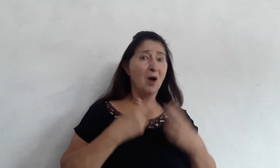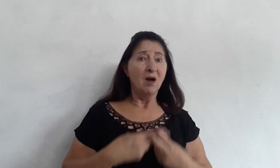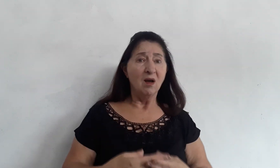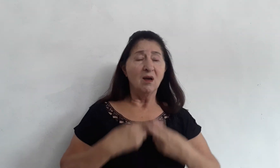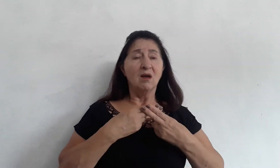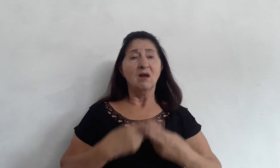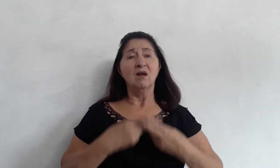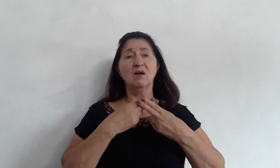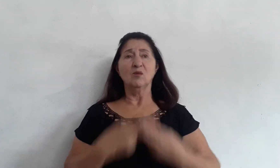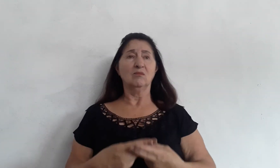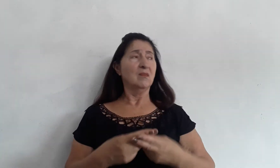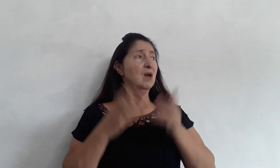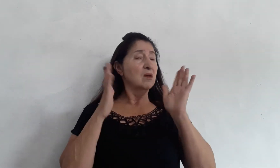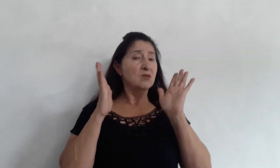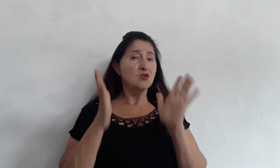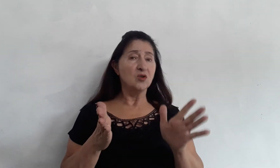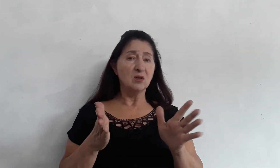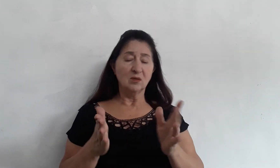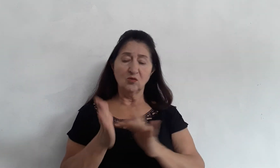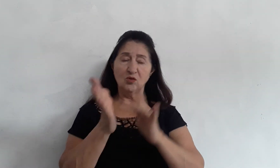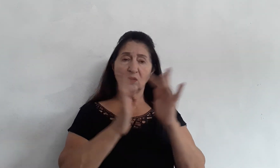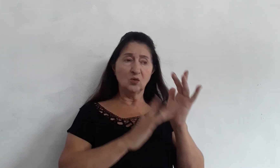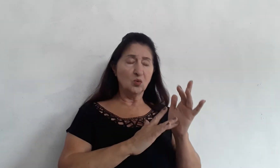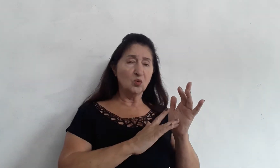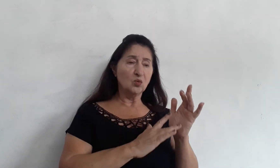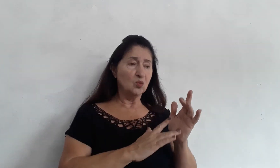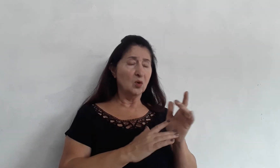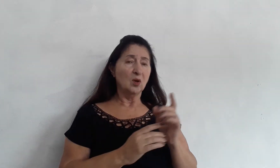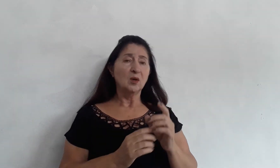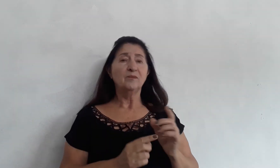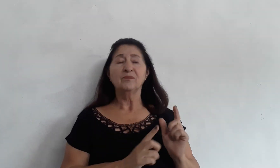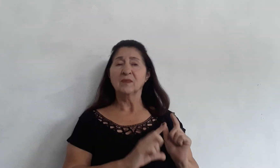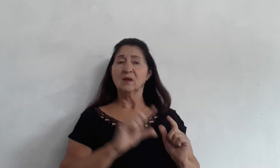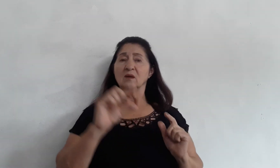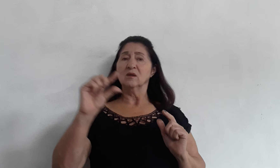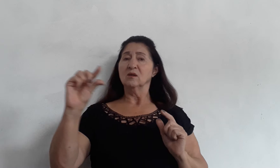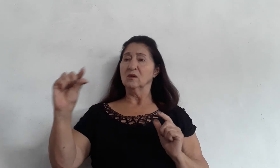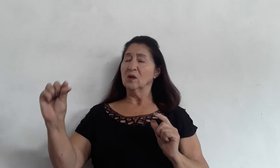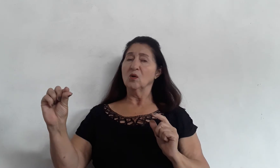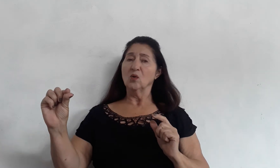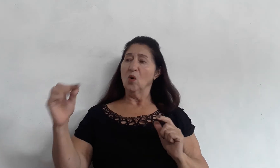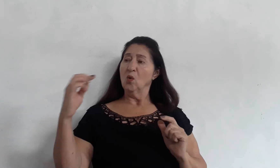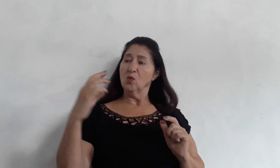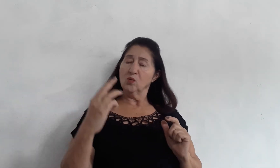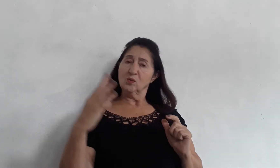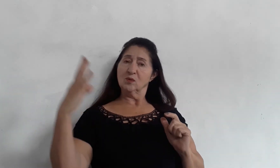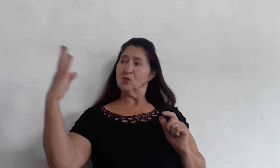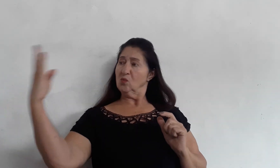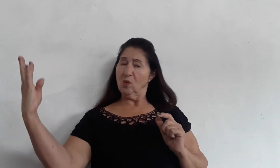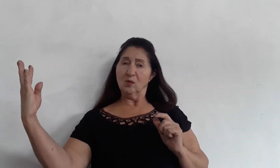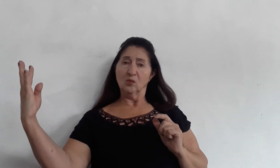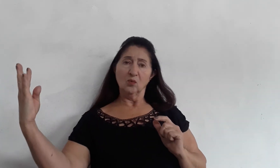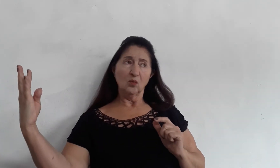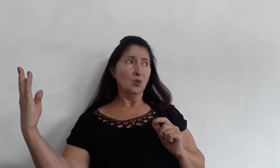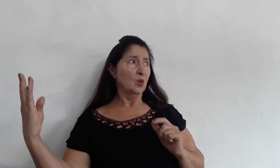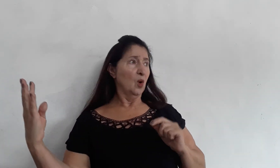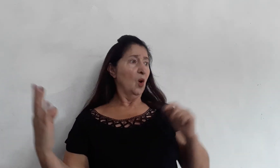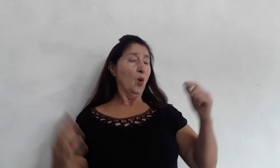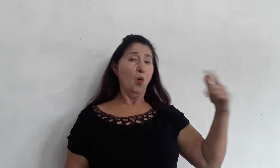agora ele estava ali. Jesus tinha saído, estava com os discípulos, mas eles não acreditavam.